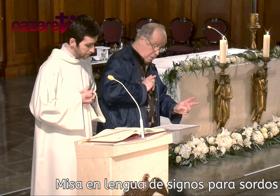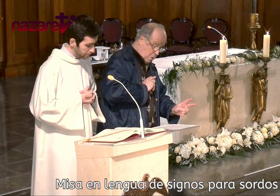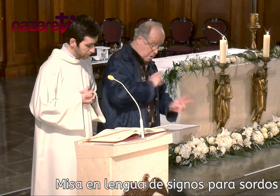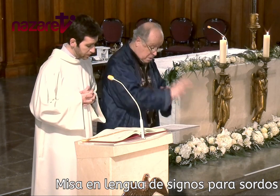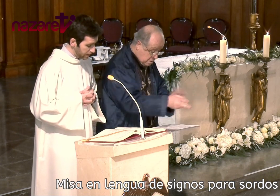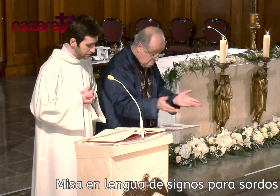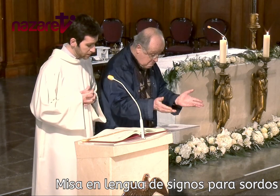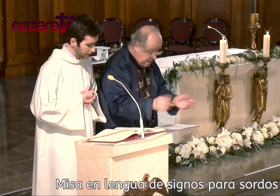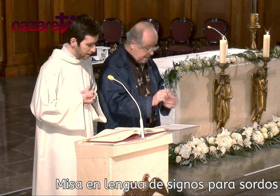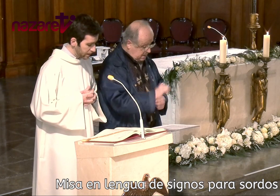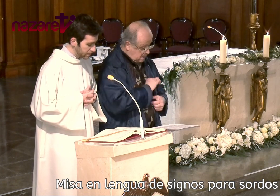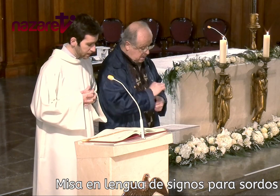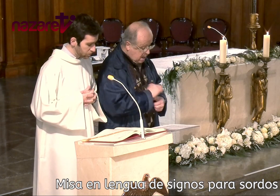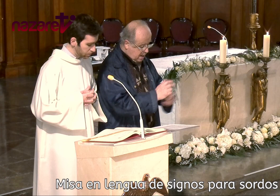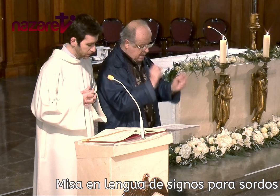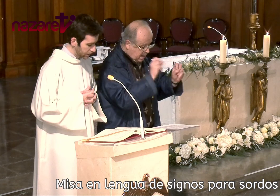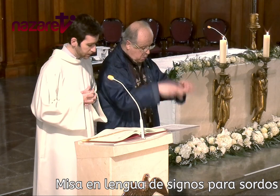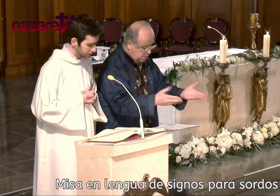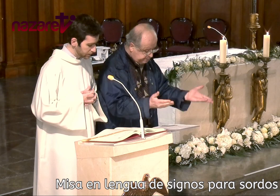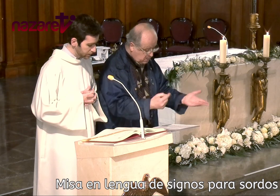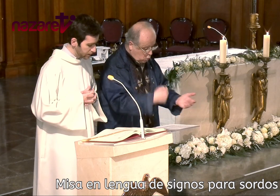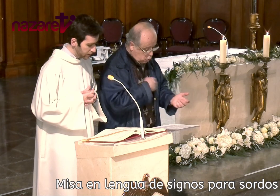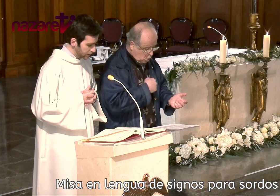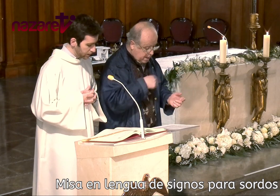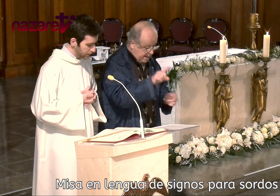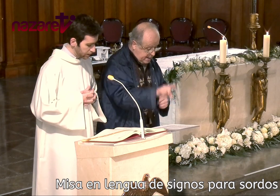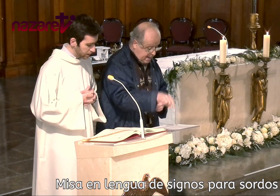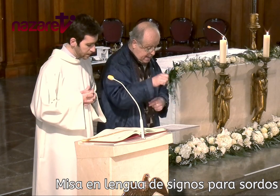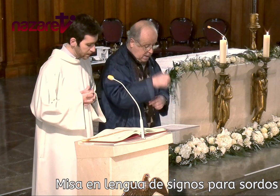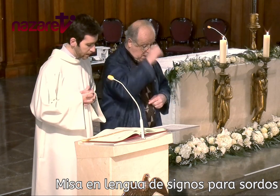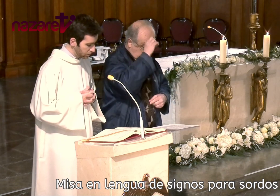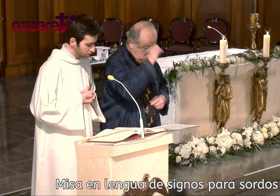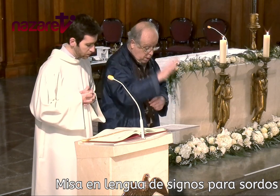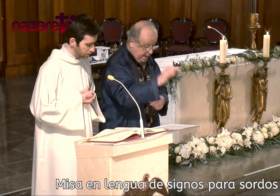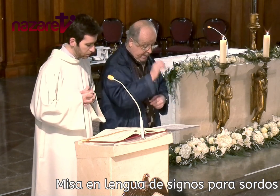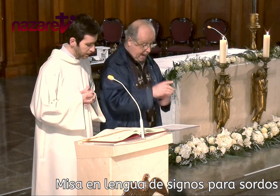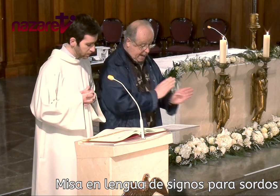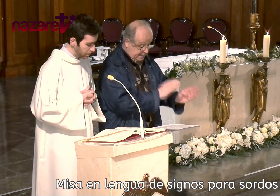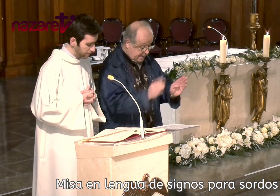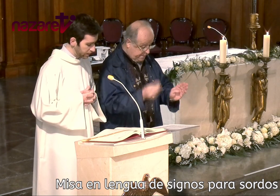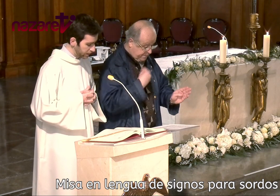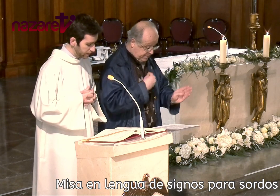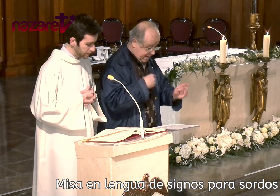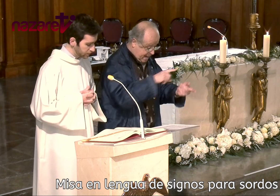pondré mis palabras en su boca y les dirá todo lo que yo le mandé